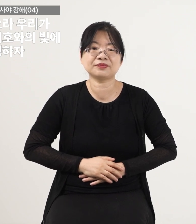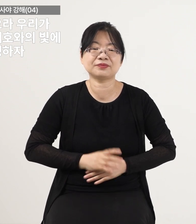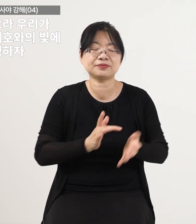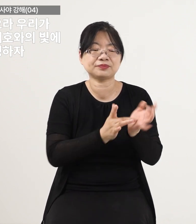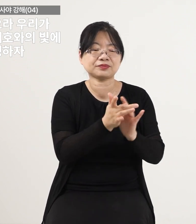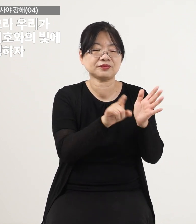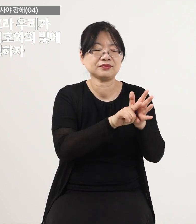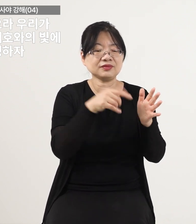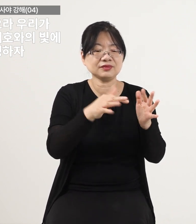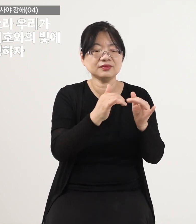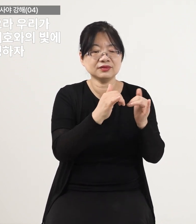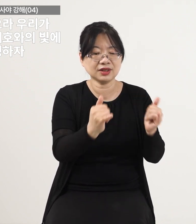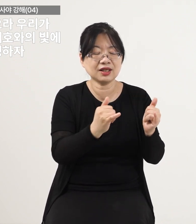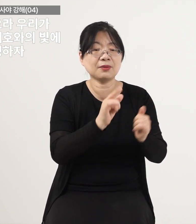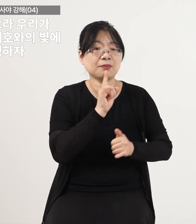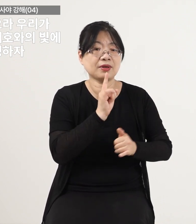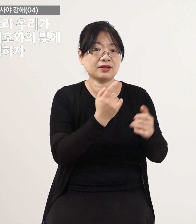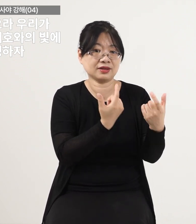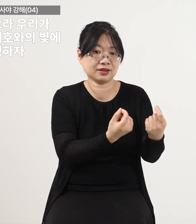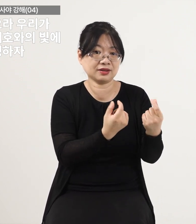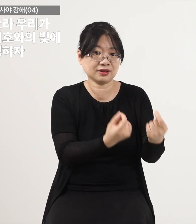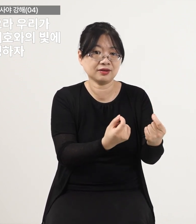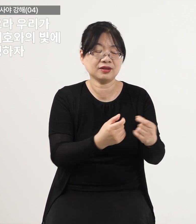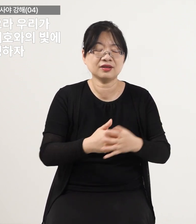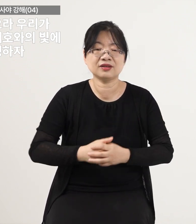이방인들이 하는 소리입니다. 여러분,